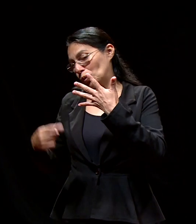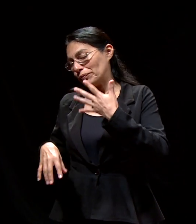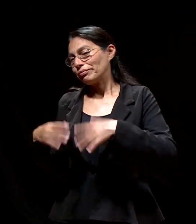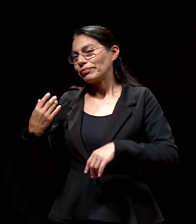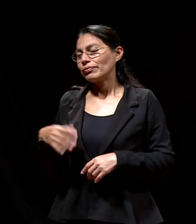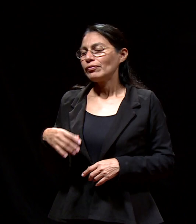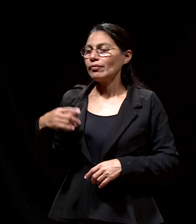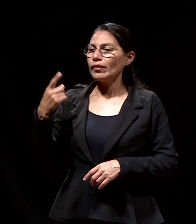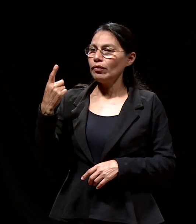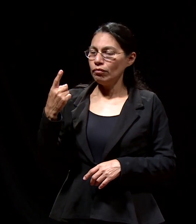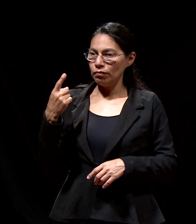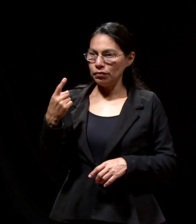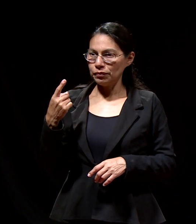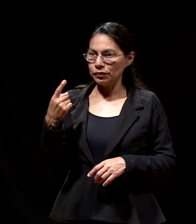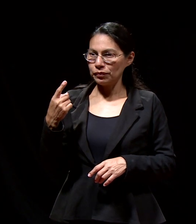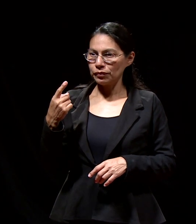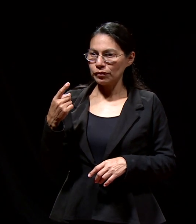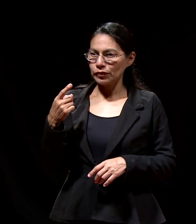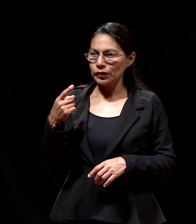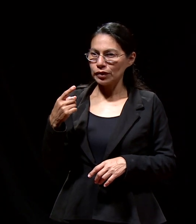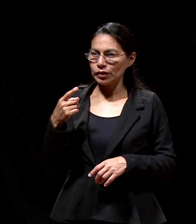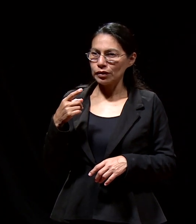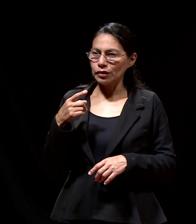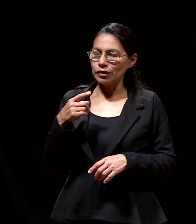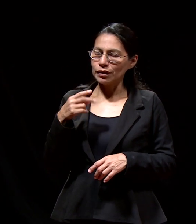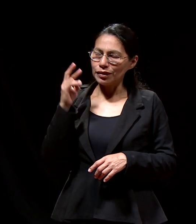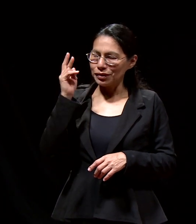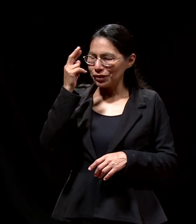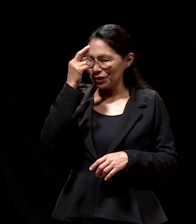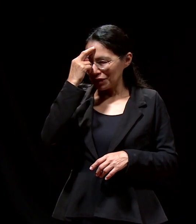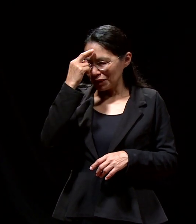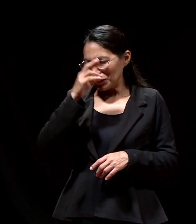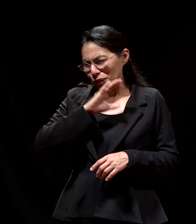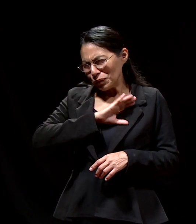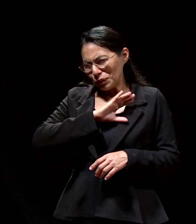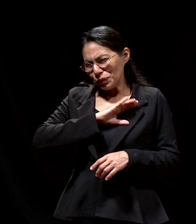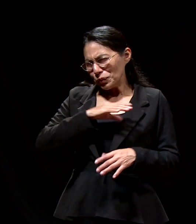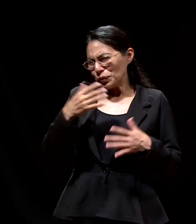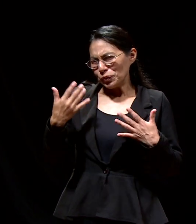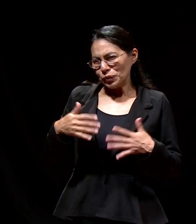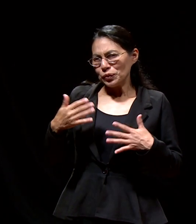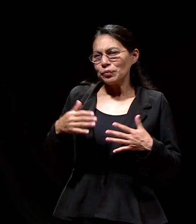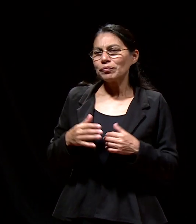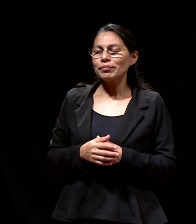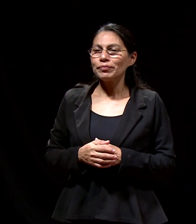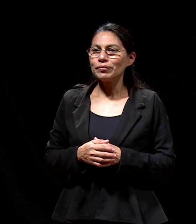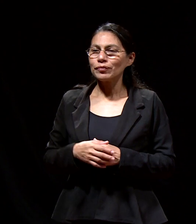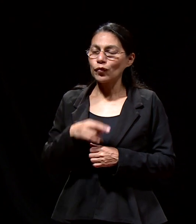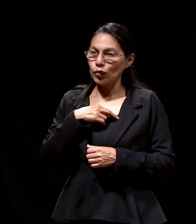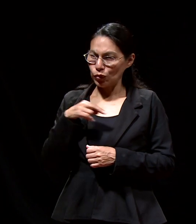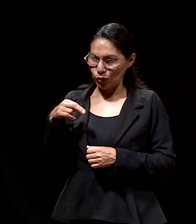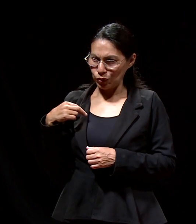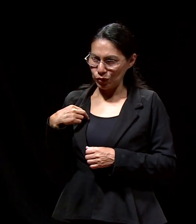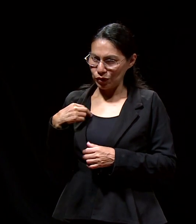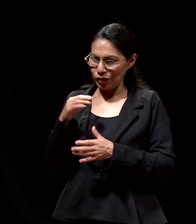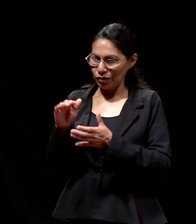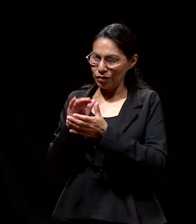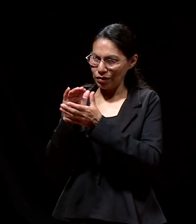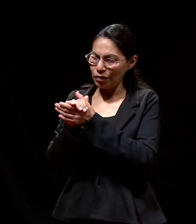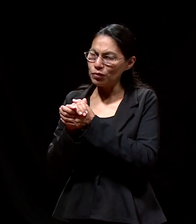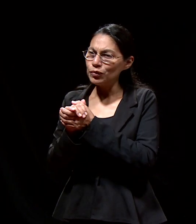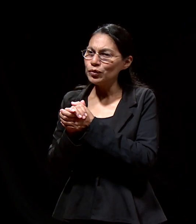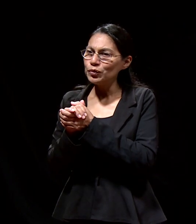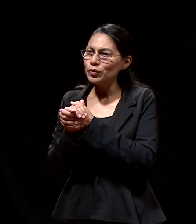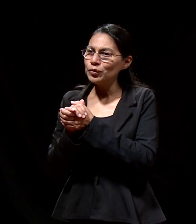pero uno de ellos que atesoramos este pues nosotros nos casamos